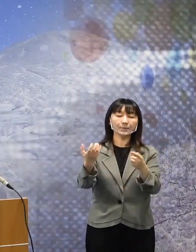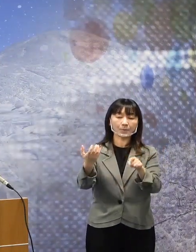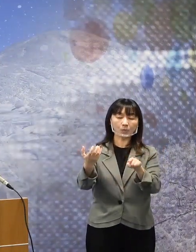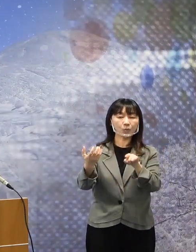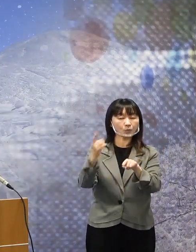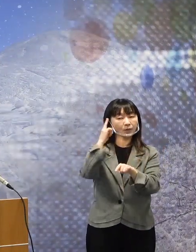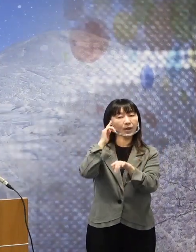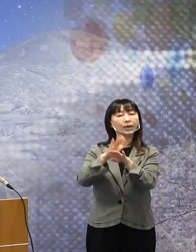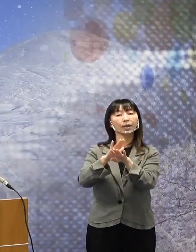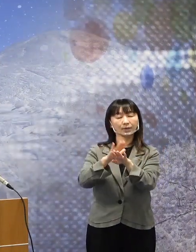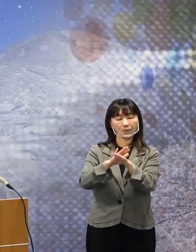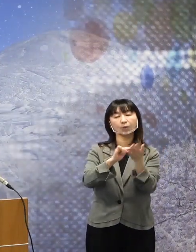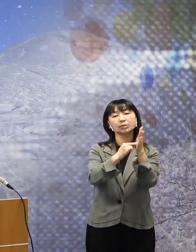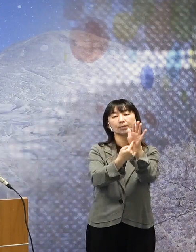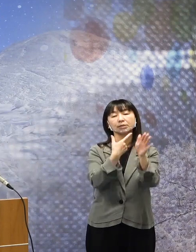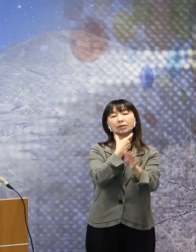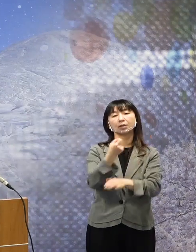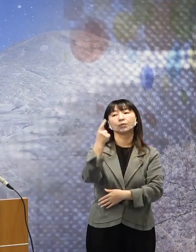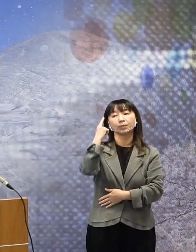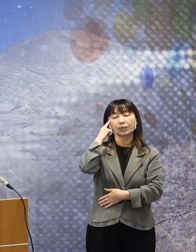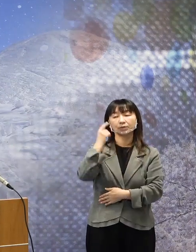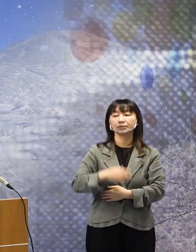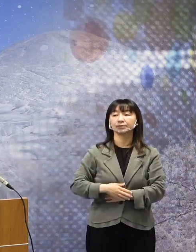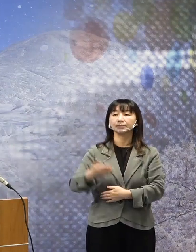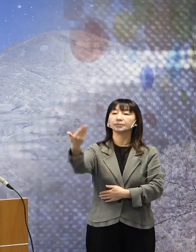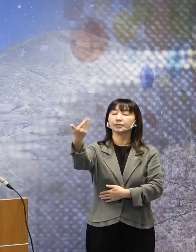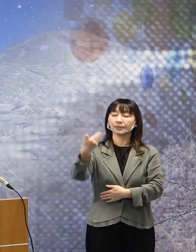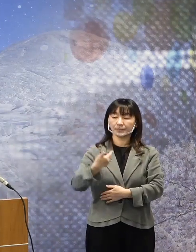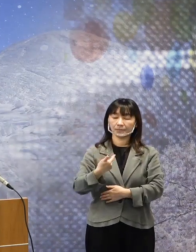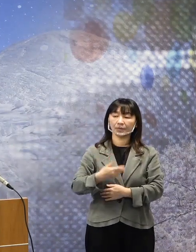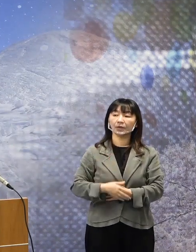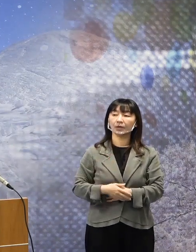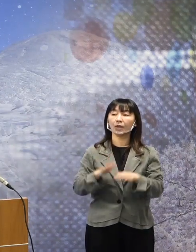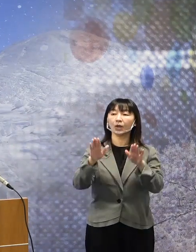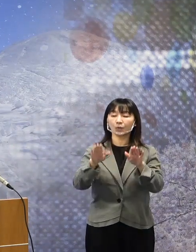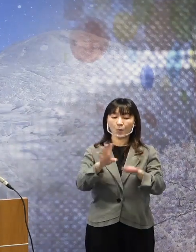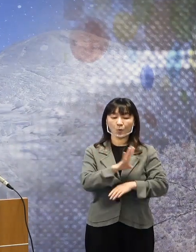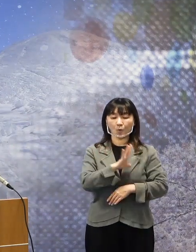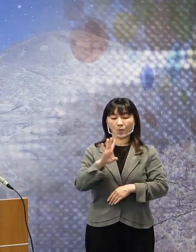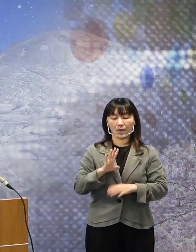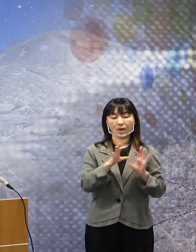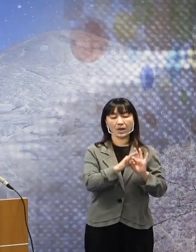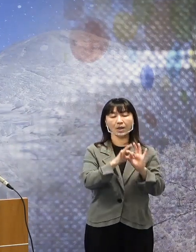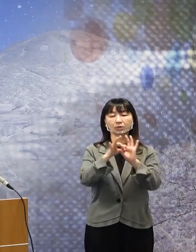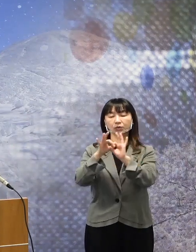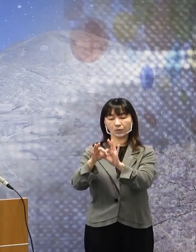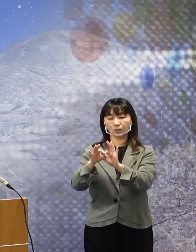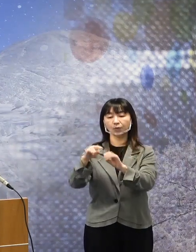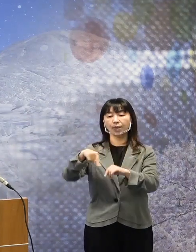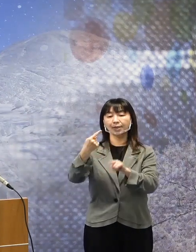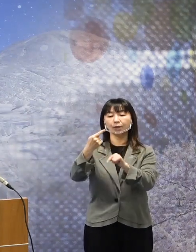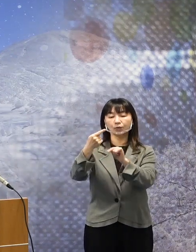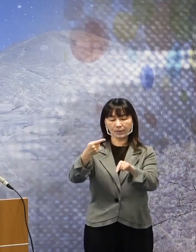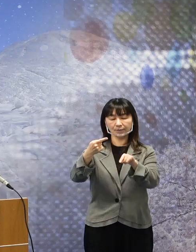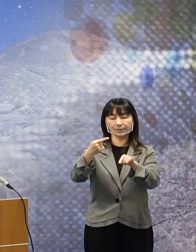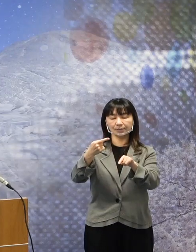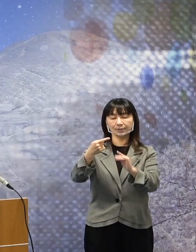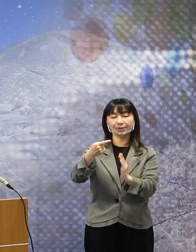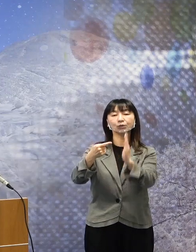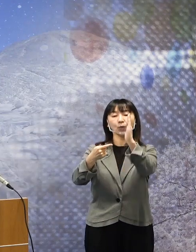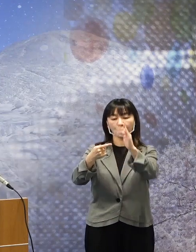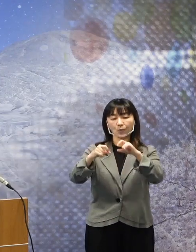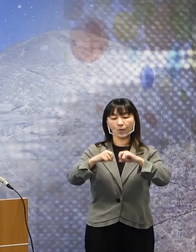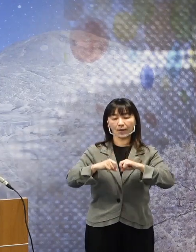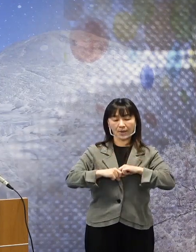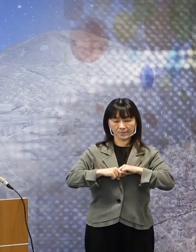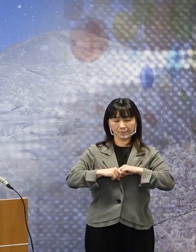う考え方をします。 あって、今日でも4日連続で3桁100人台の感染者というちょっと